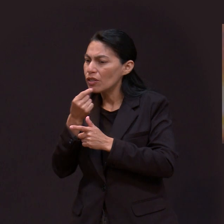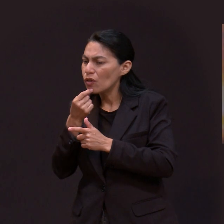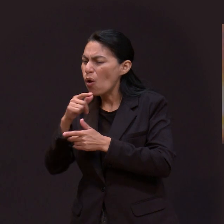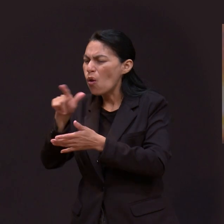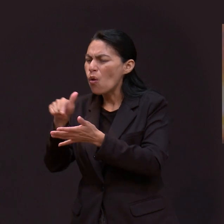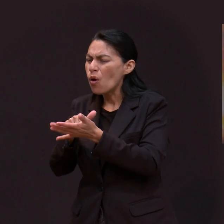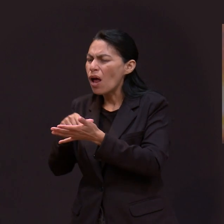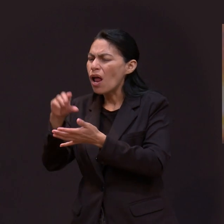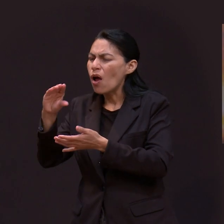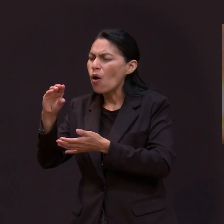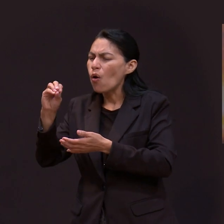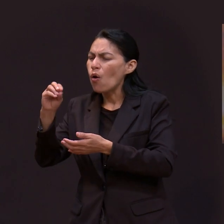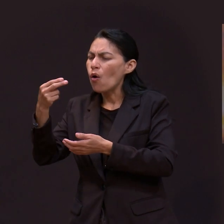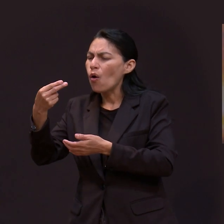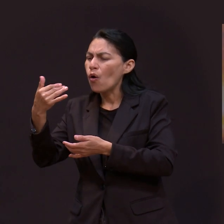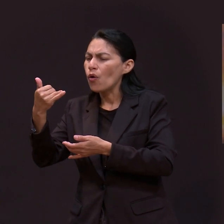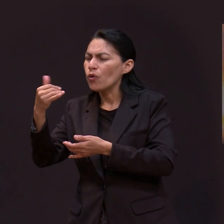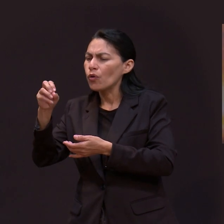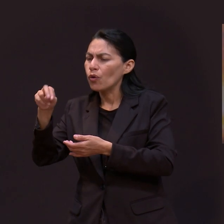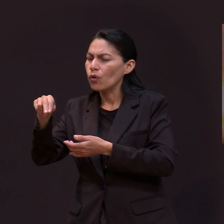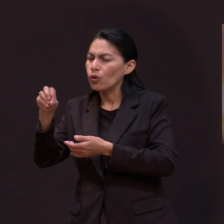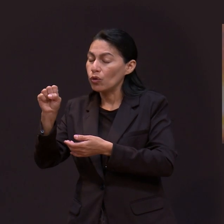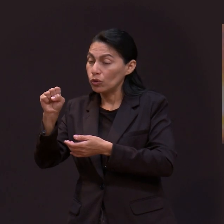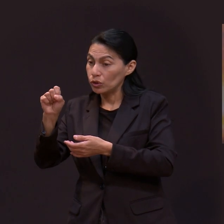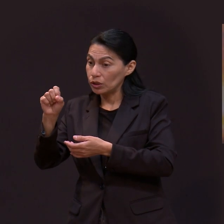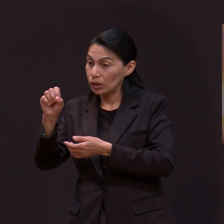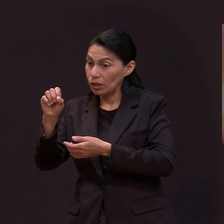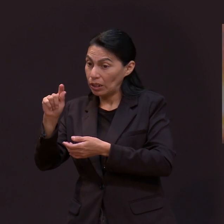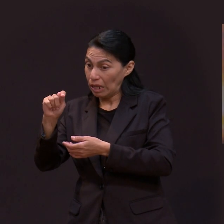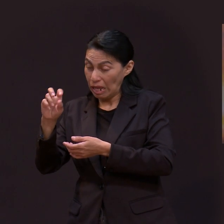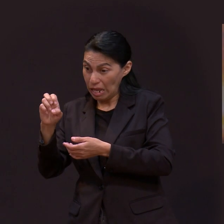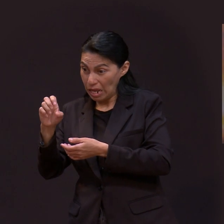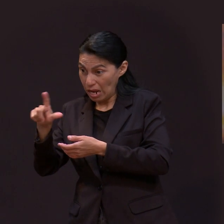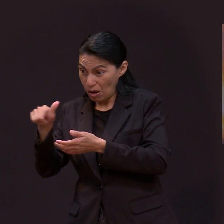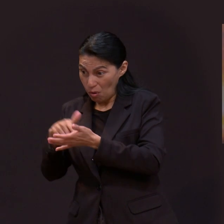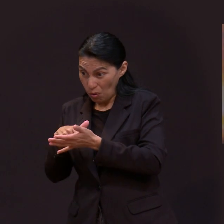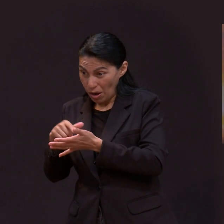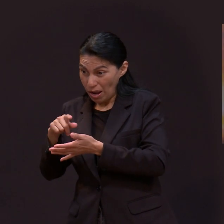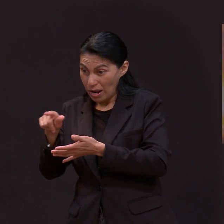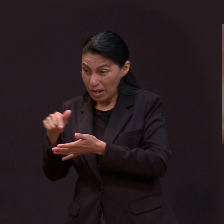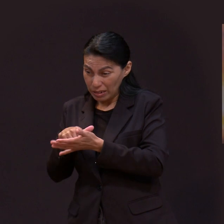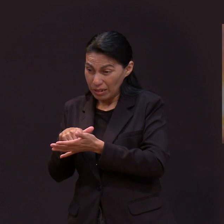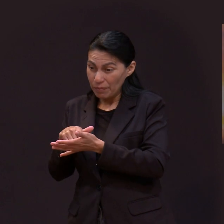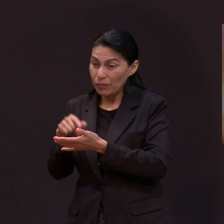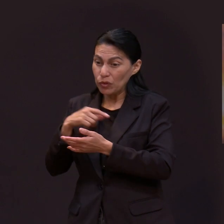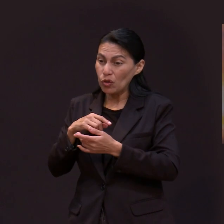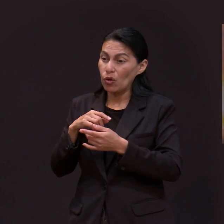yo no le teníamos una actividad misionera y ya choque con el tren